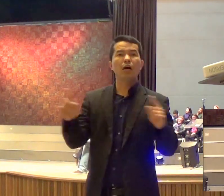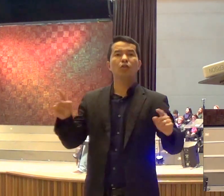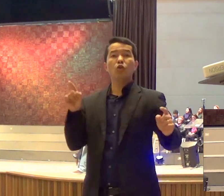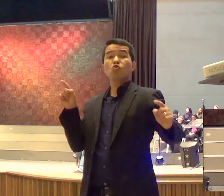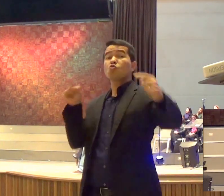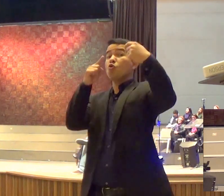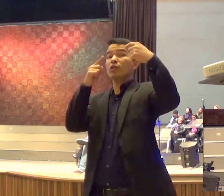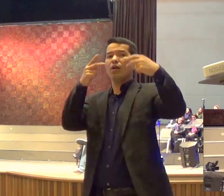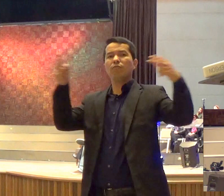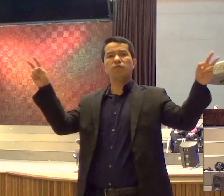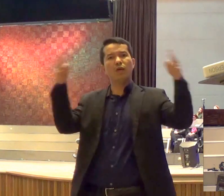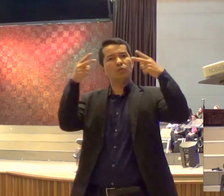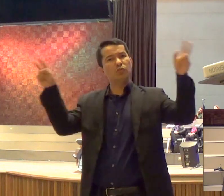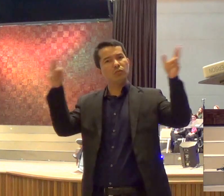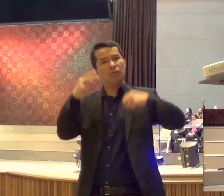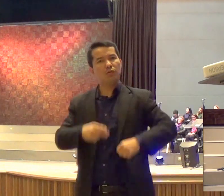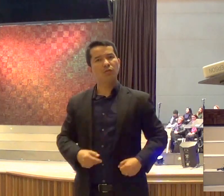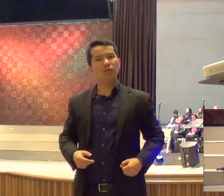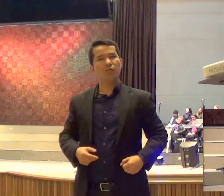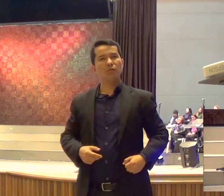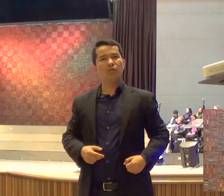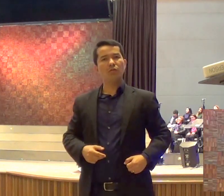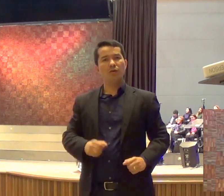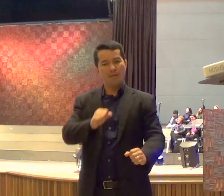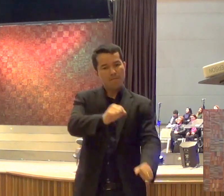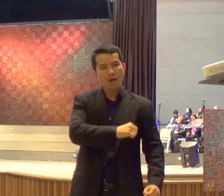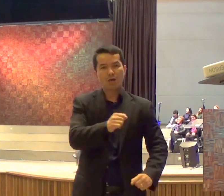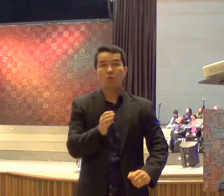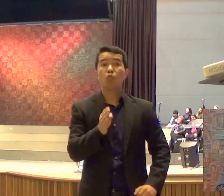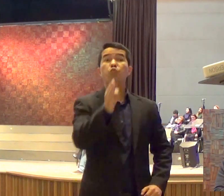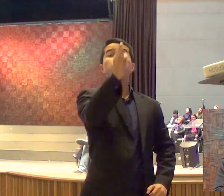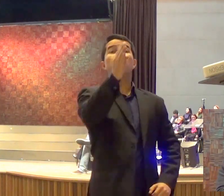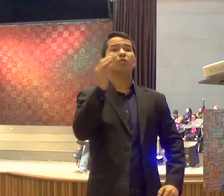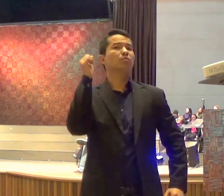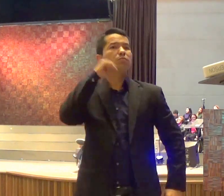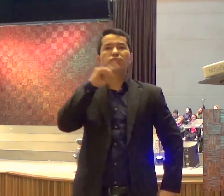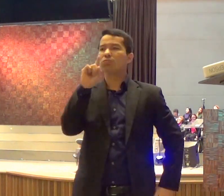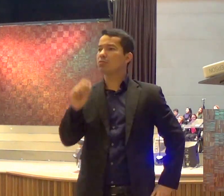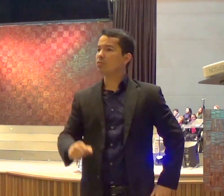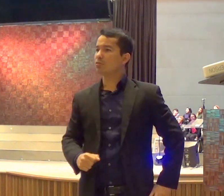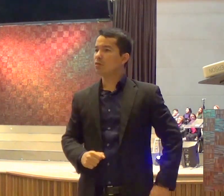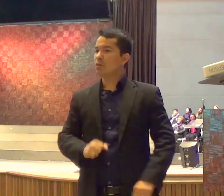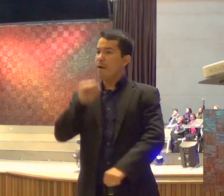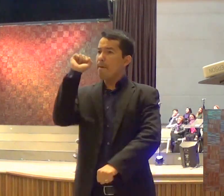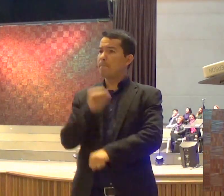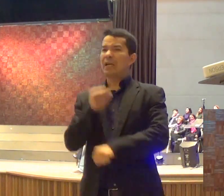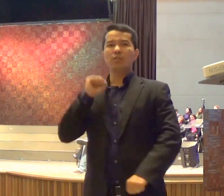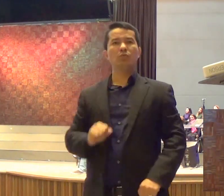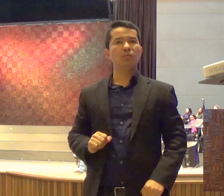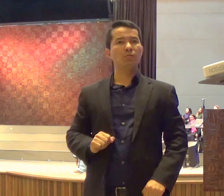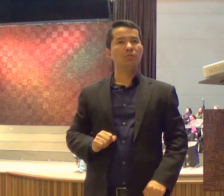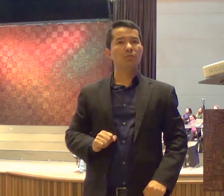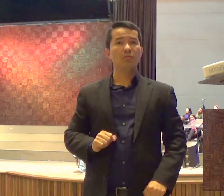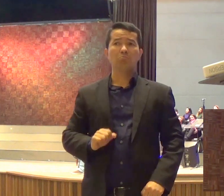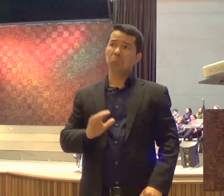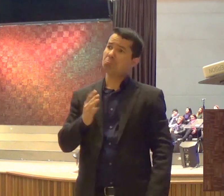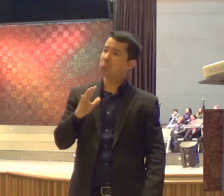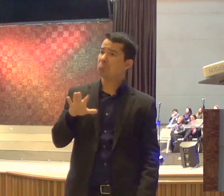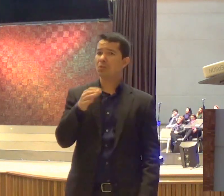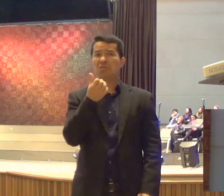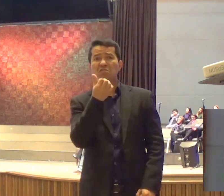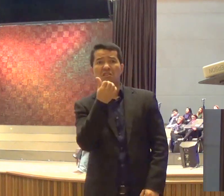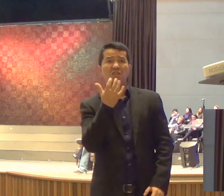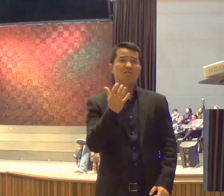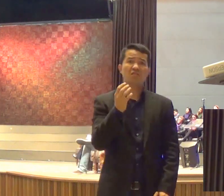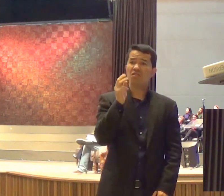tá fazendo o seu melhor mas não sai do lugar porque o vento é contrário entre três e seis da manhã na quarta vigília da noite a Bíblia